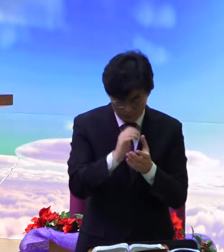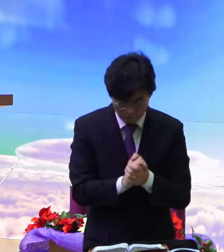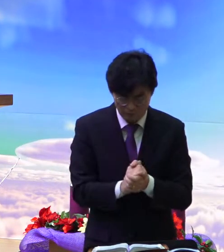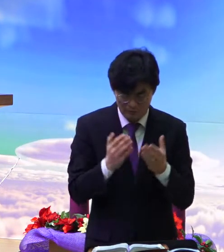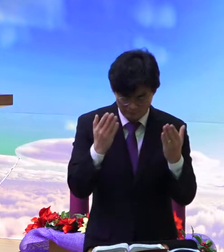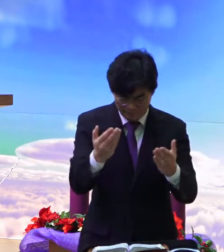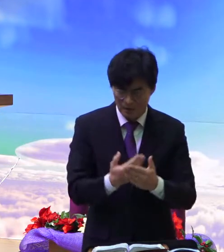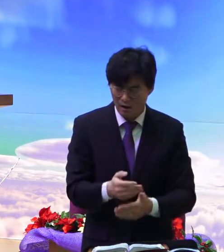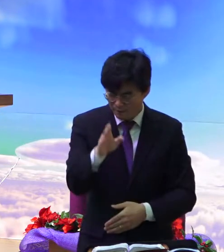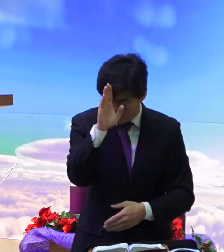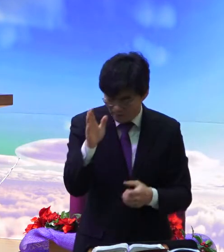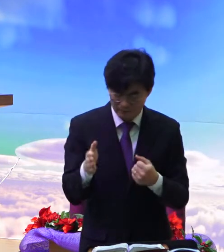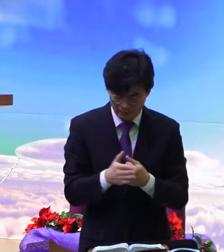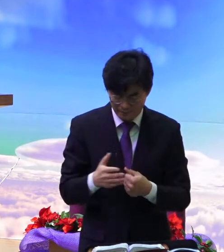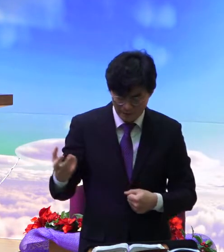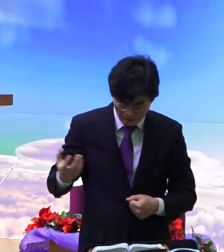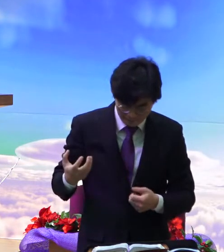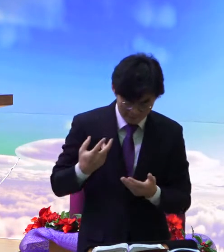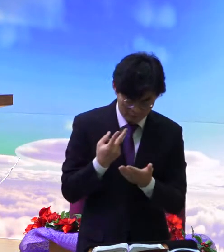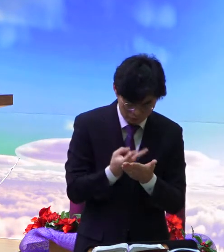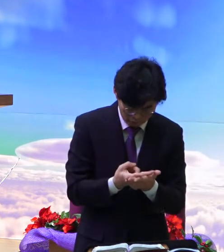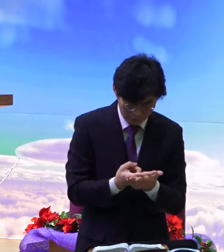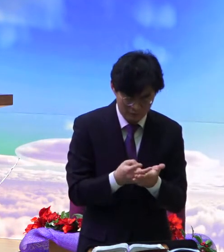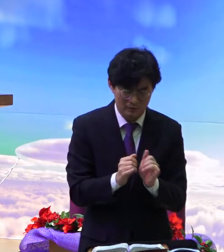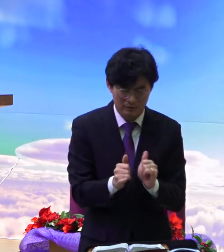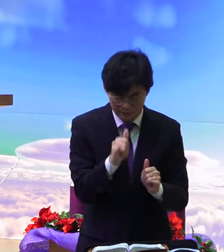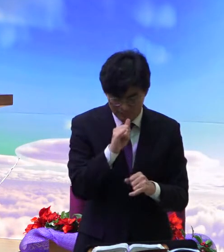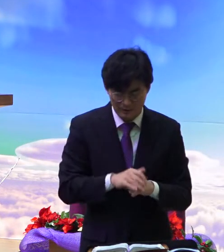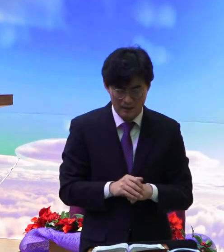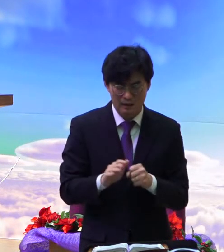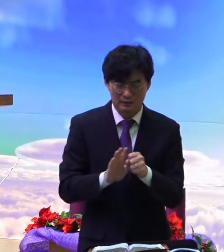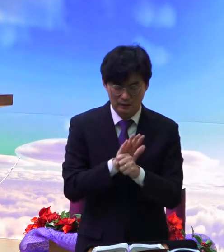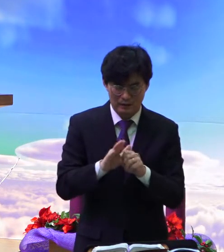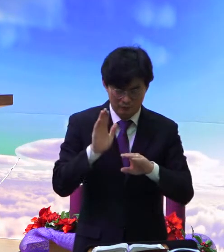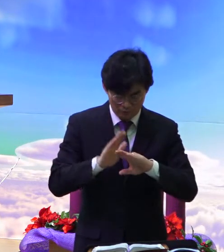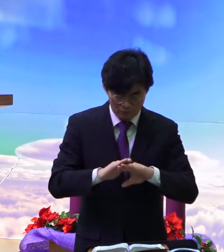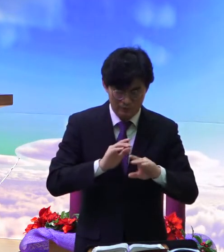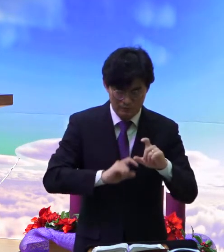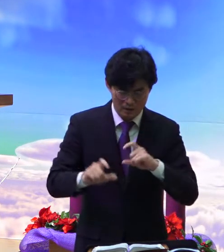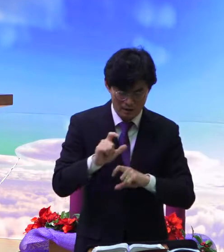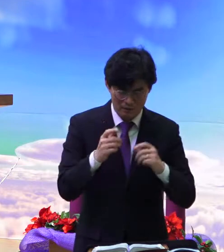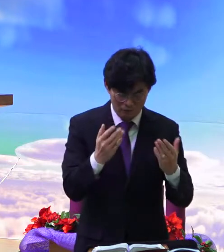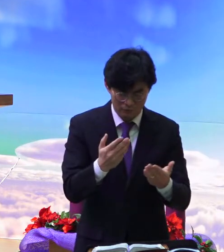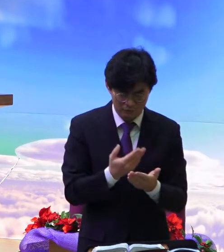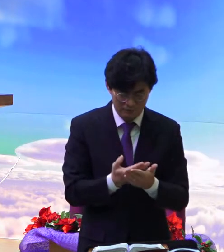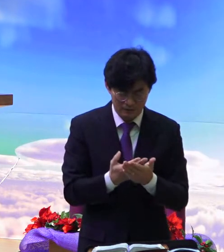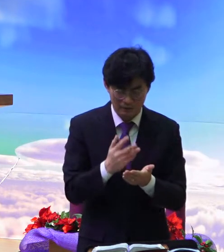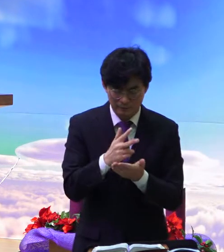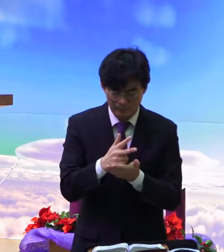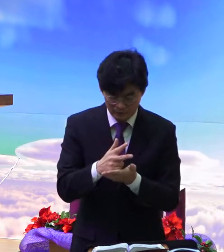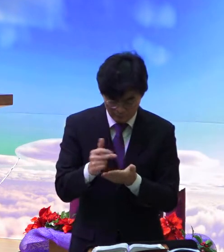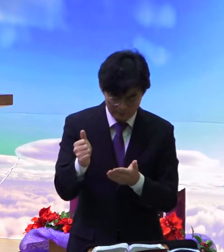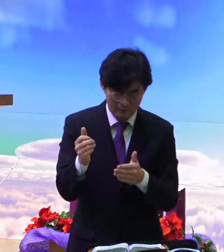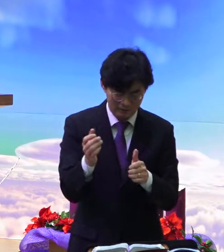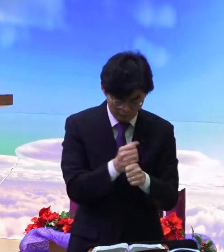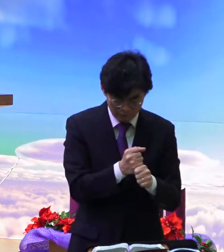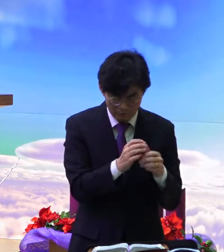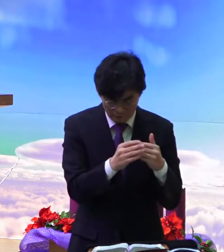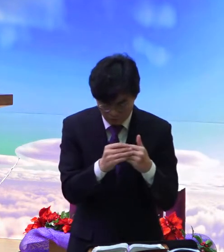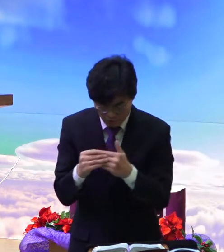인하여 고통받는 이들이 있습니다. 그들에게 사랑의 손길을 더하여 주옵시고 주님의 인도하심을